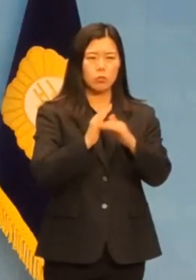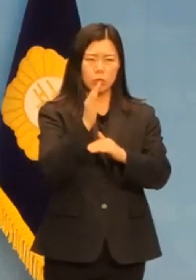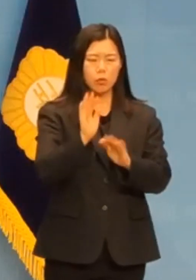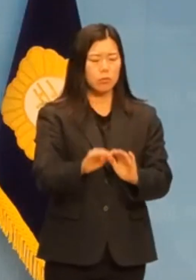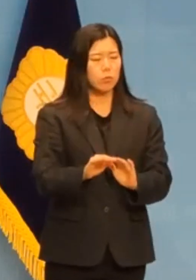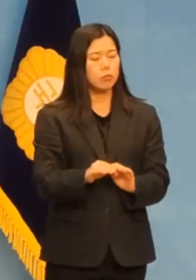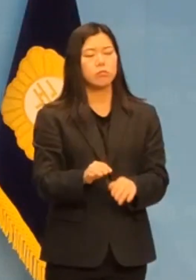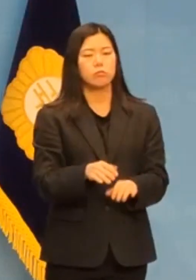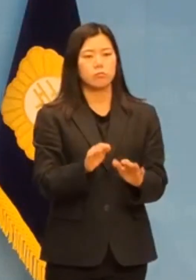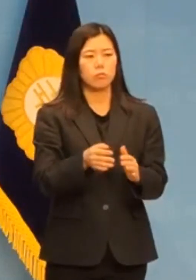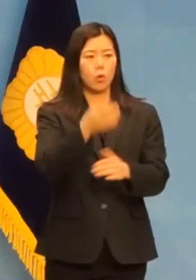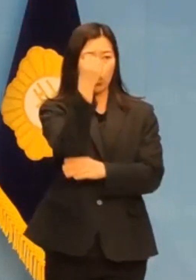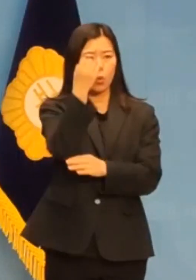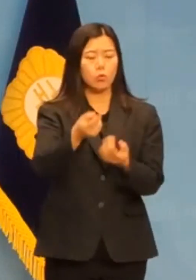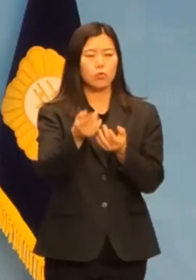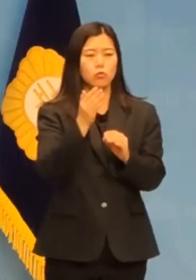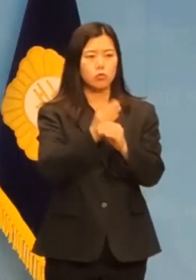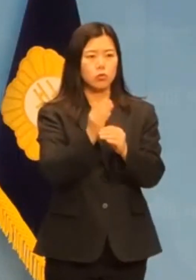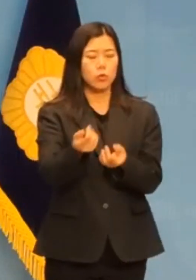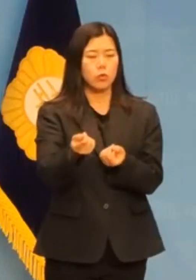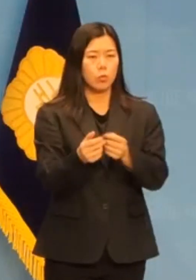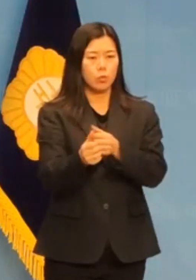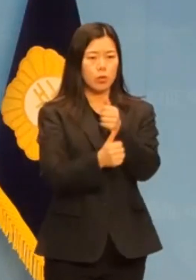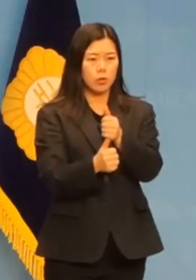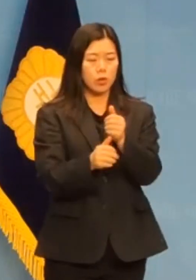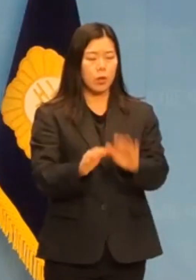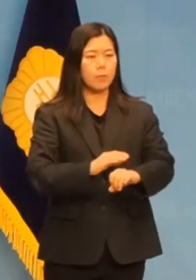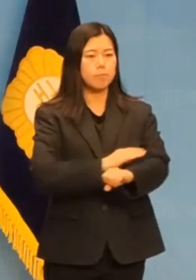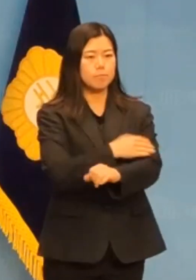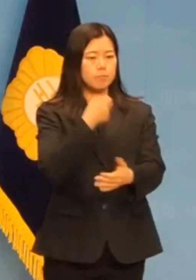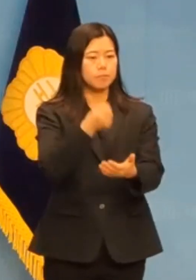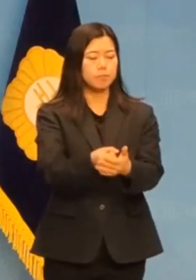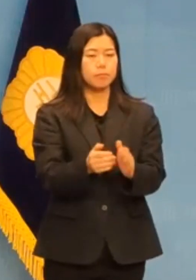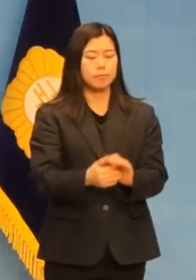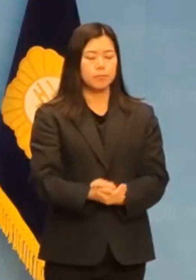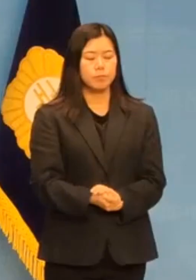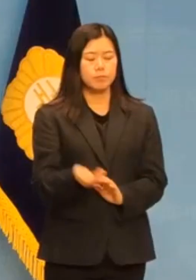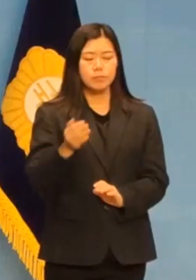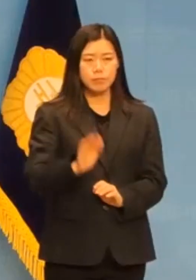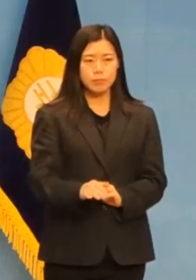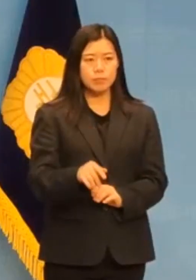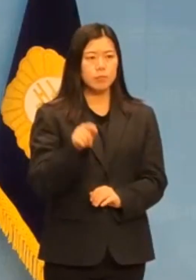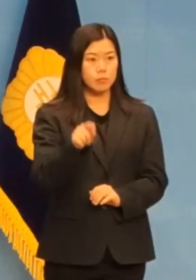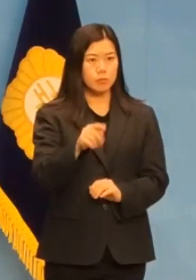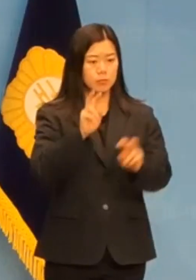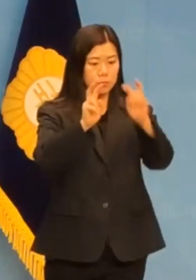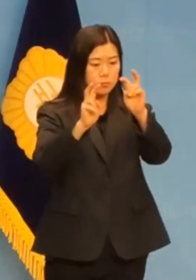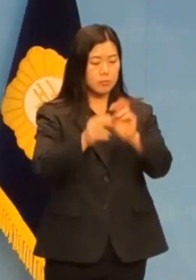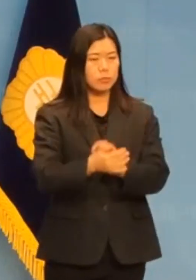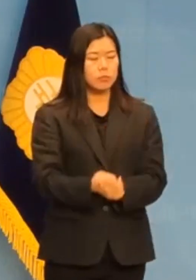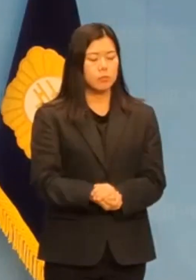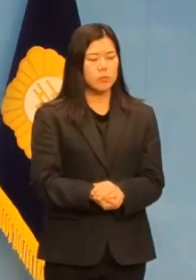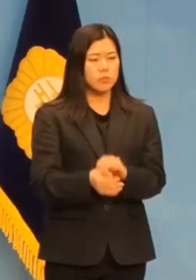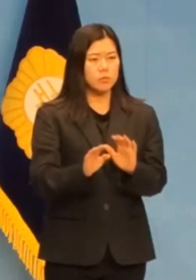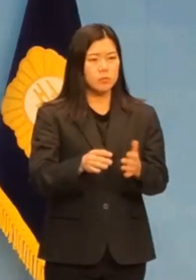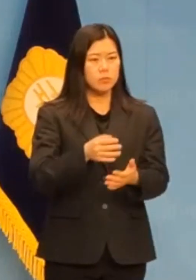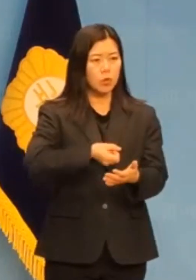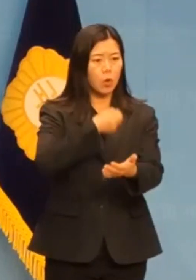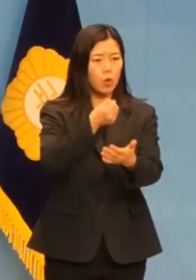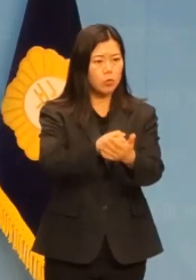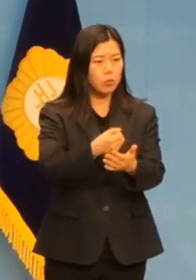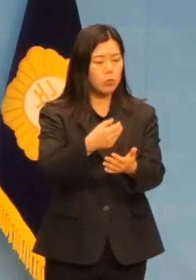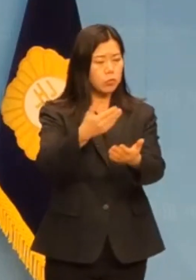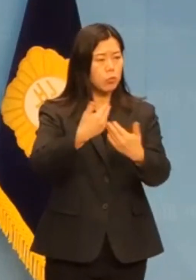24일 언론중재위원회에서 반론 보도로 집권 결정이 내려졌습니다. 그러나 한미일보 측이 해당 결정문을